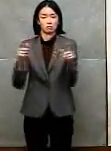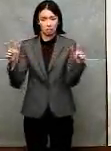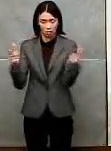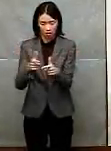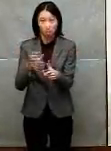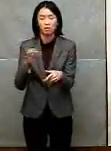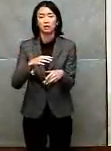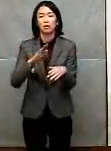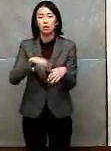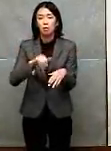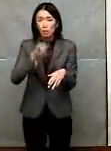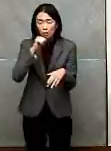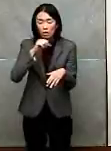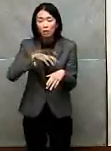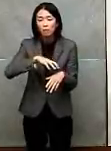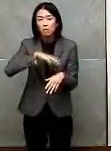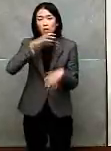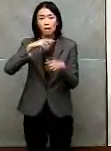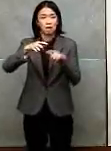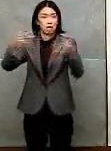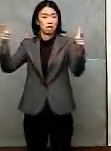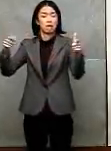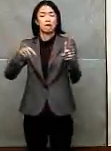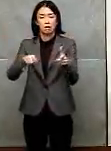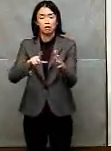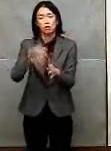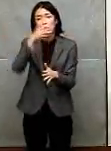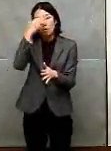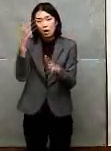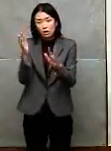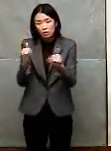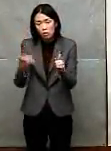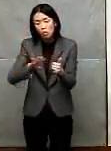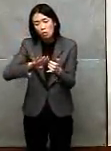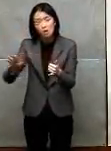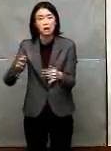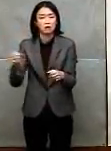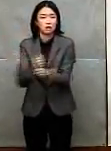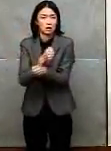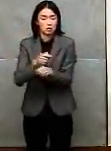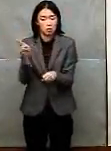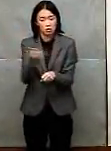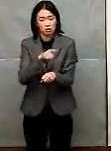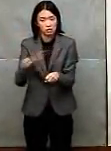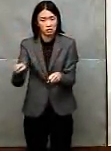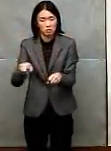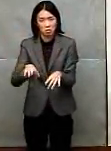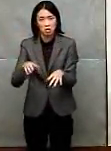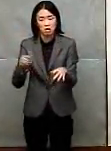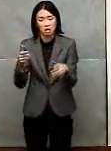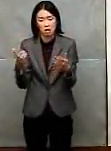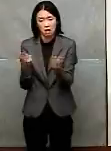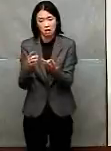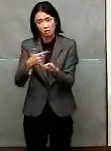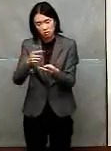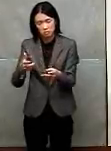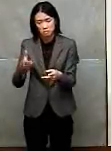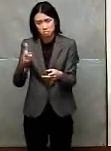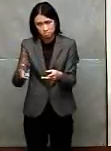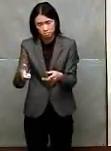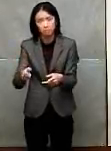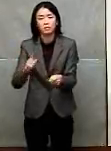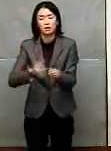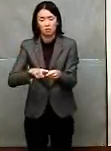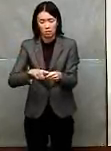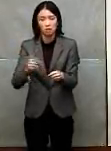子高齢化が加速する中、若者をはじめとする産業人材の確保は、活力ある地域の創